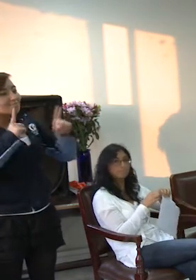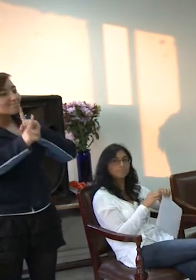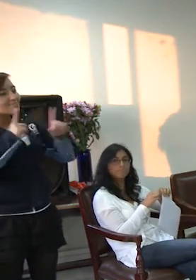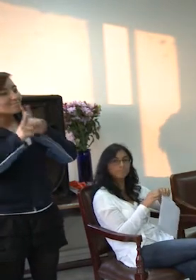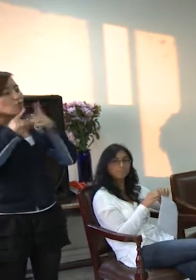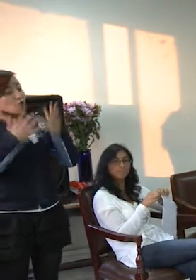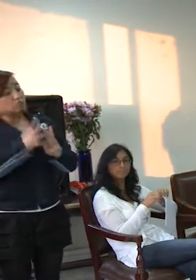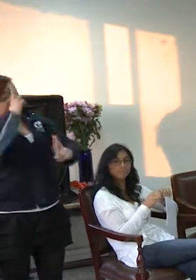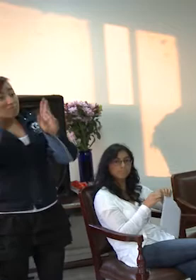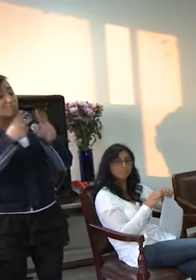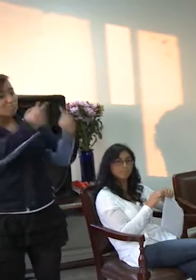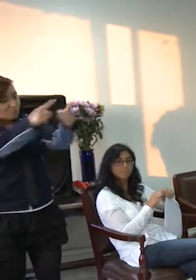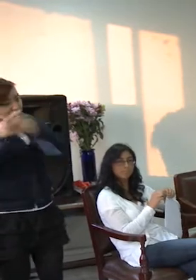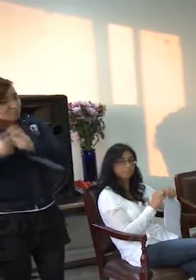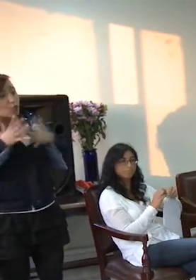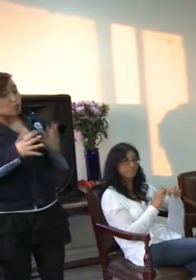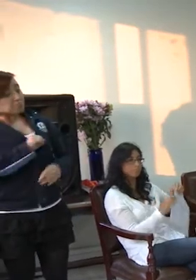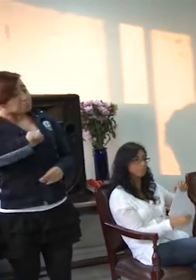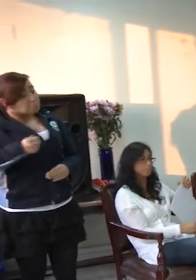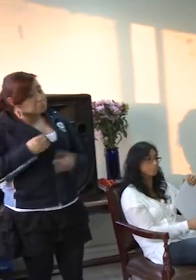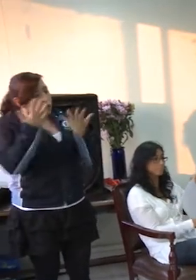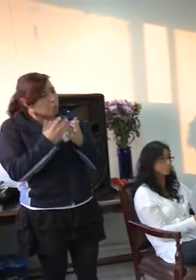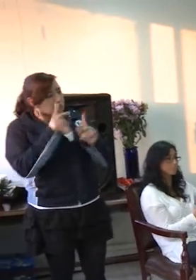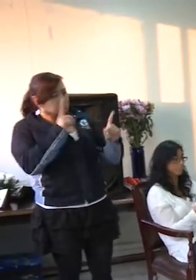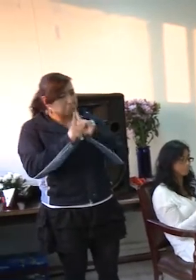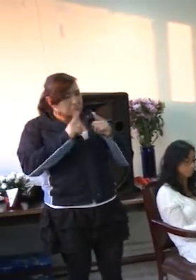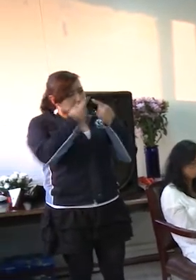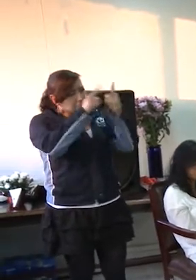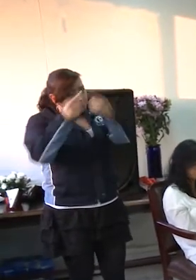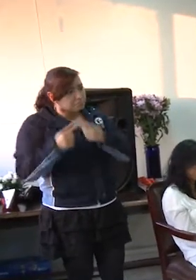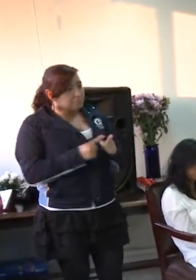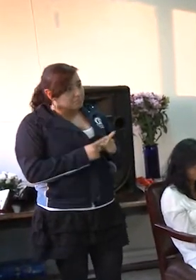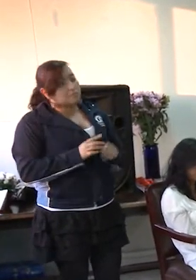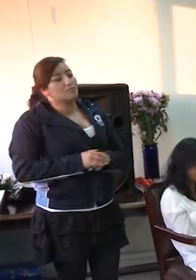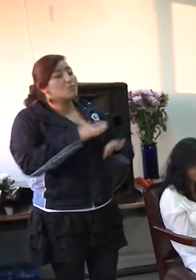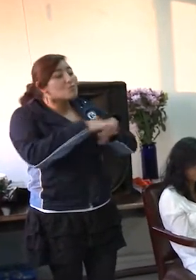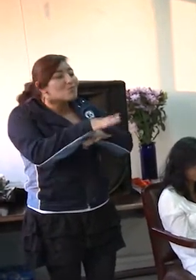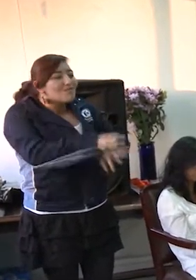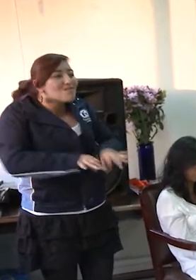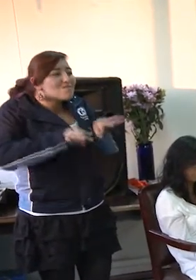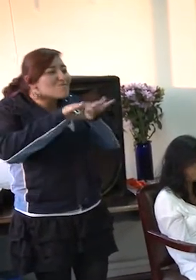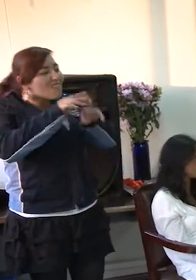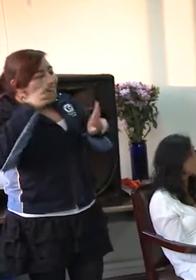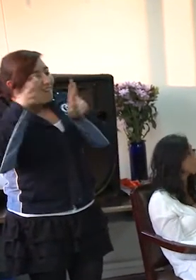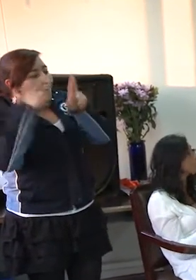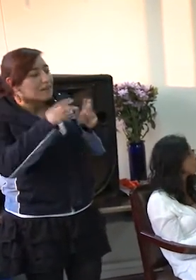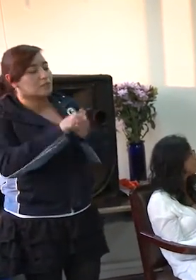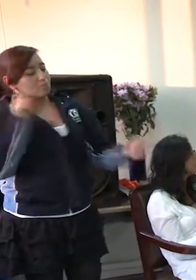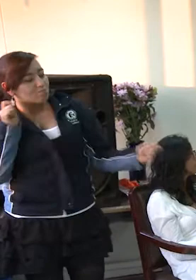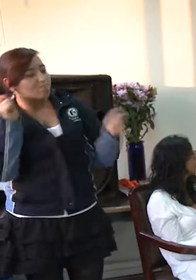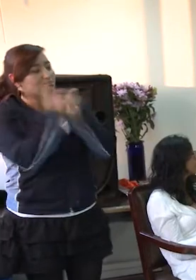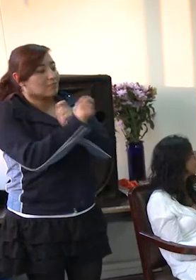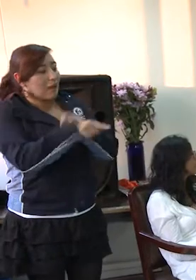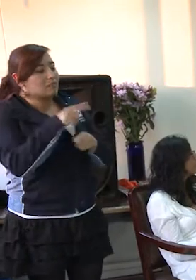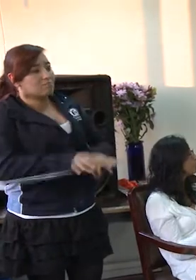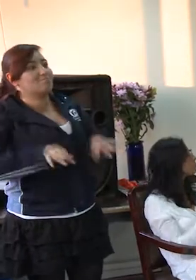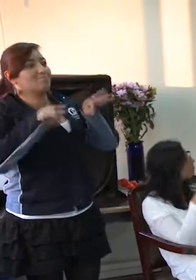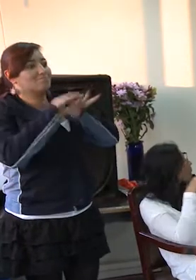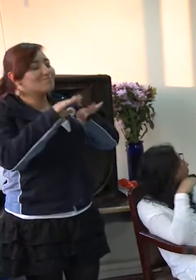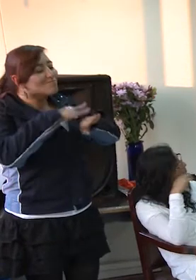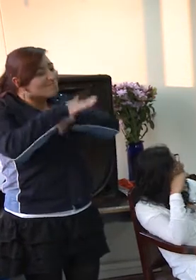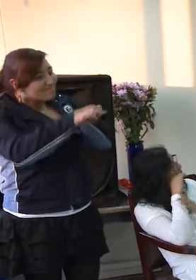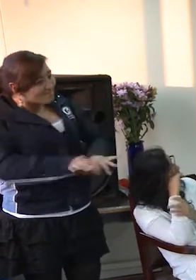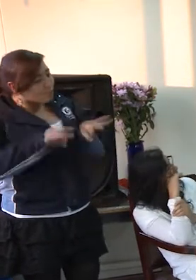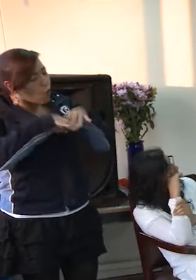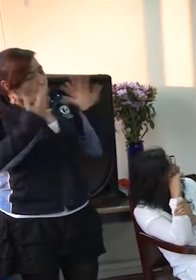la diferencia, manteniendo el derecho a disentir. Por eso el significado tan importante de esta renovación, por eso la